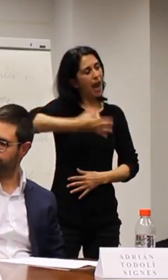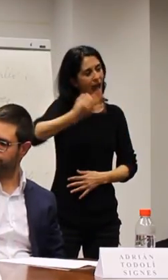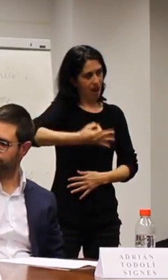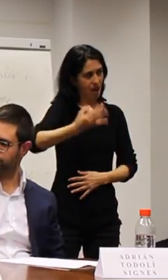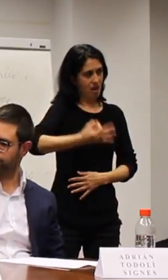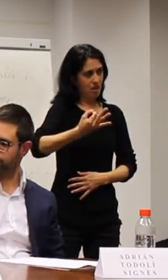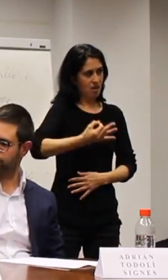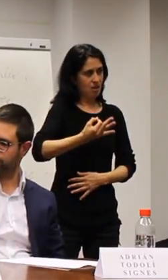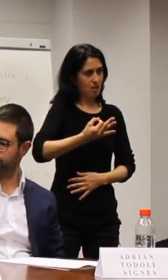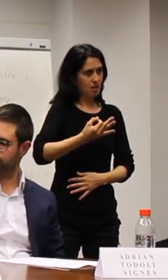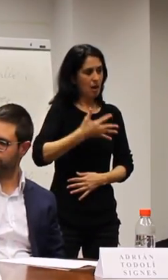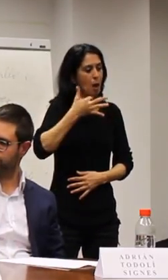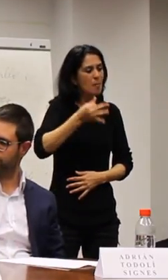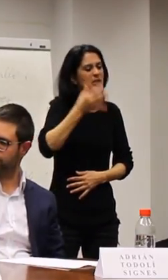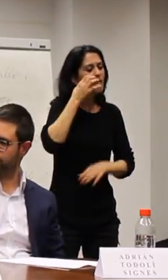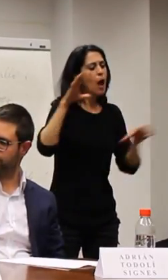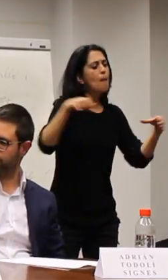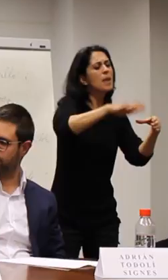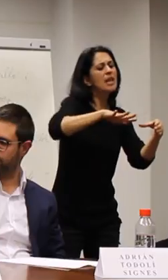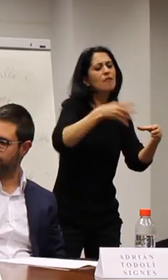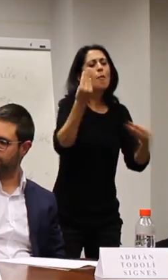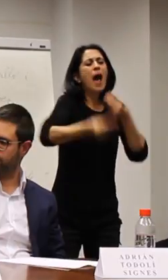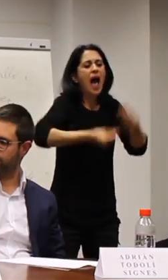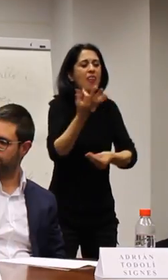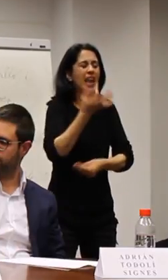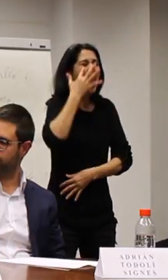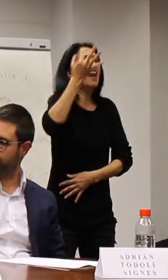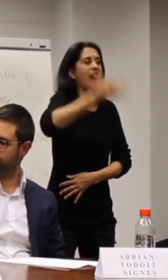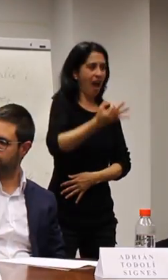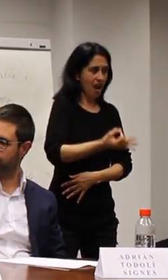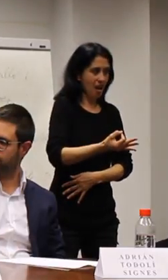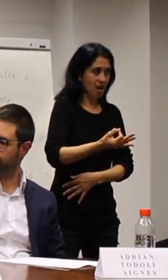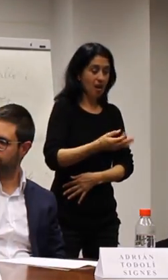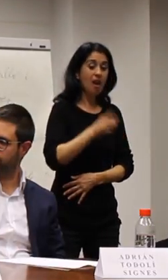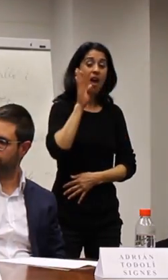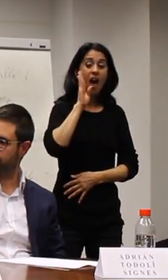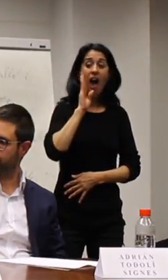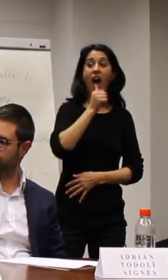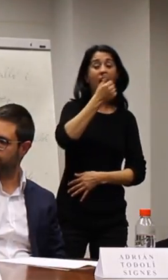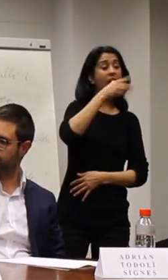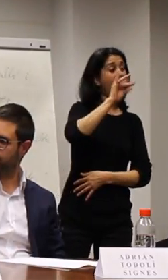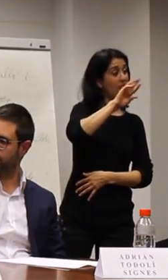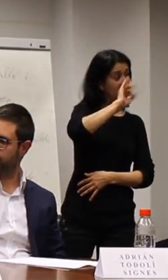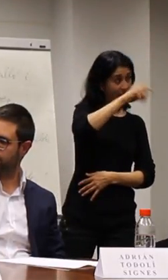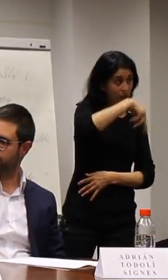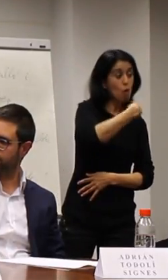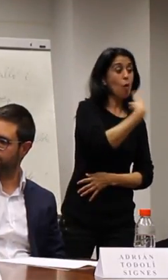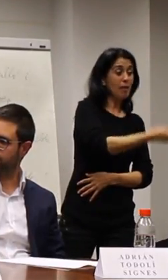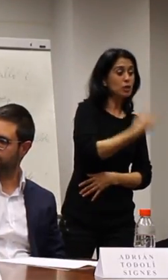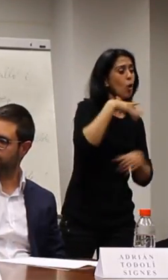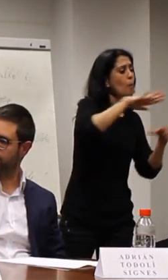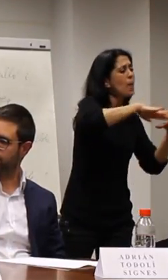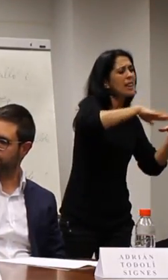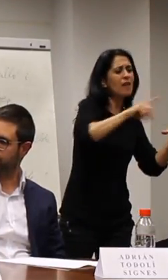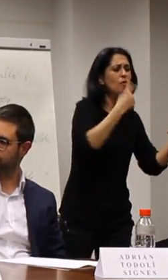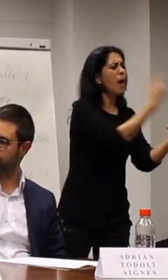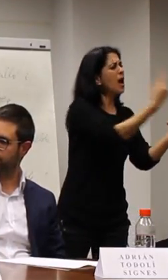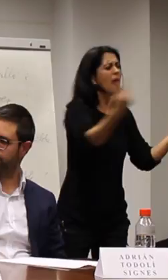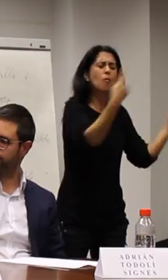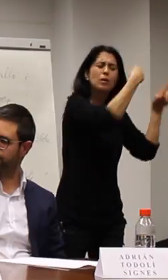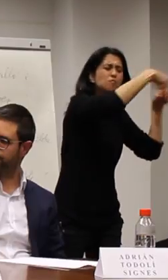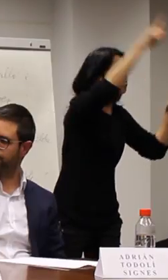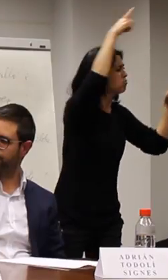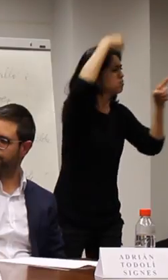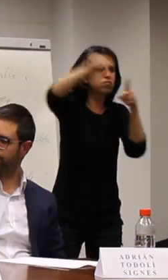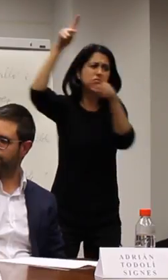mesa y con lo que realmente están haciendo las plataformas. Y como decía Adrián, cada plataforma es un mundo y cada plataforma opera de una manera totalmente